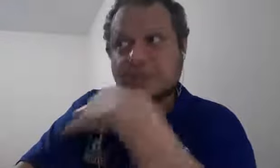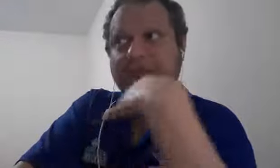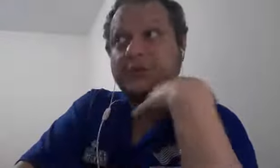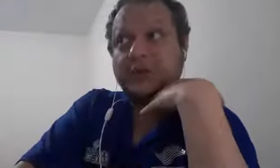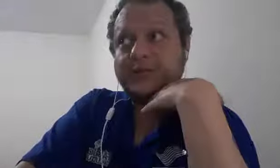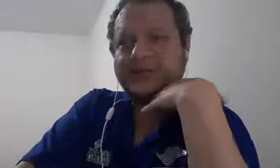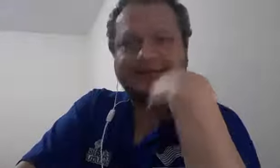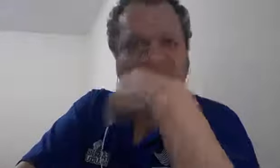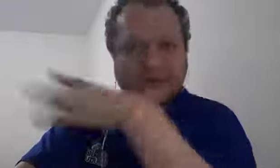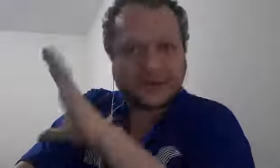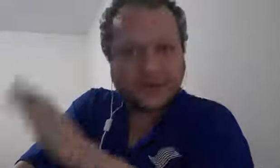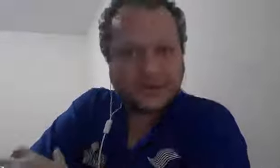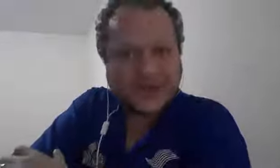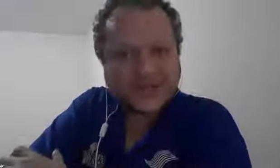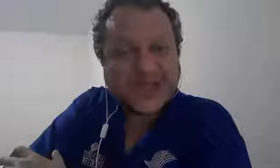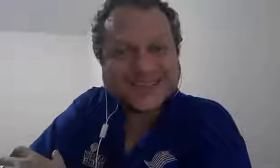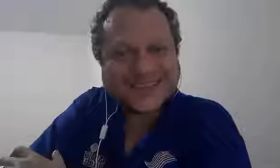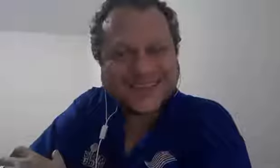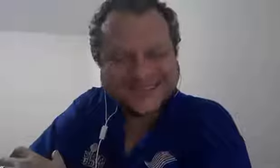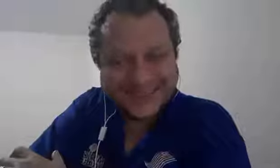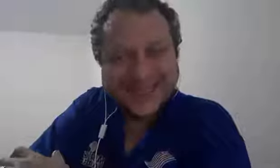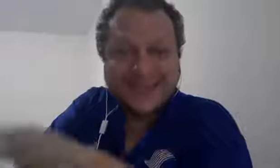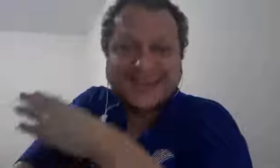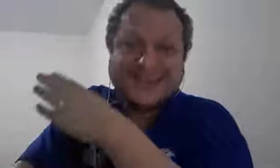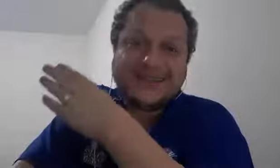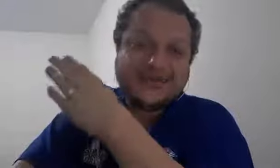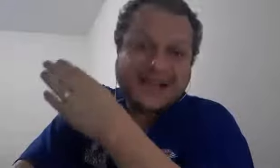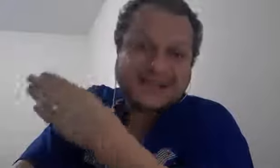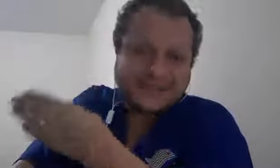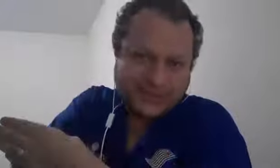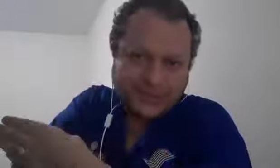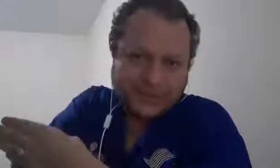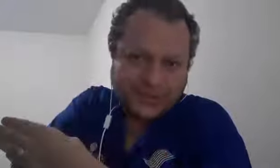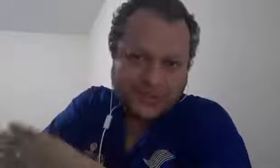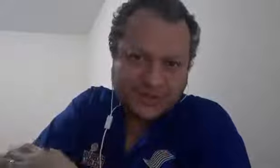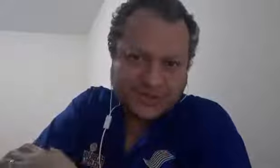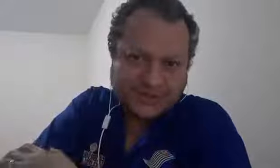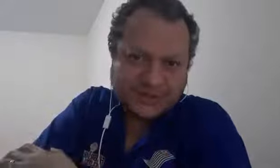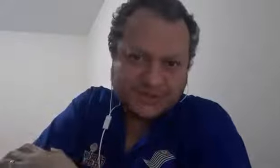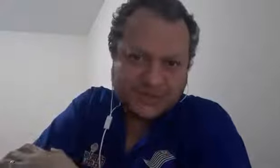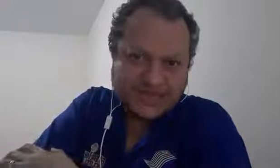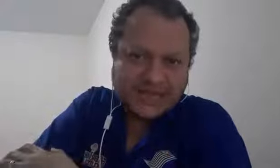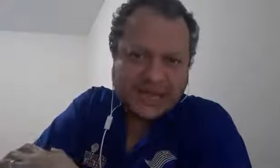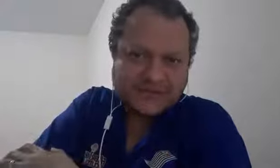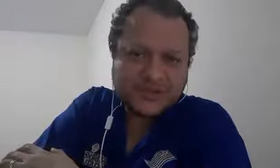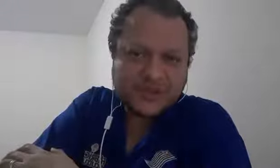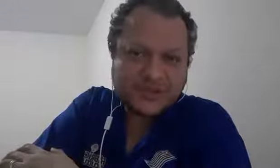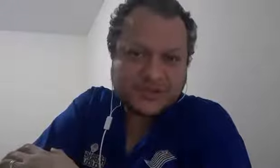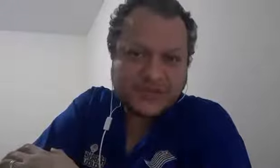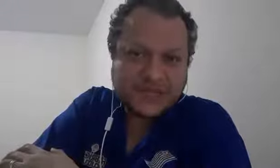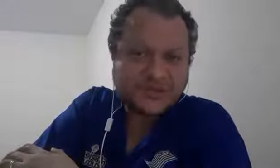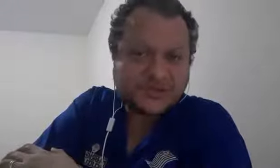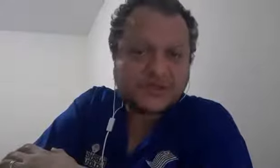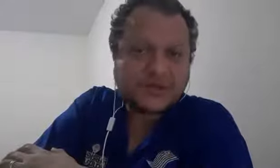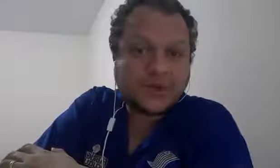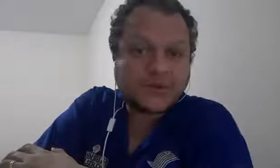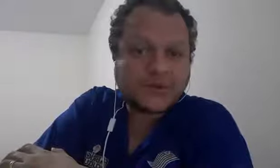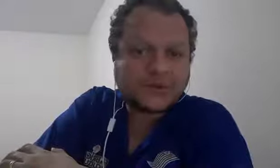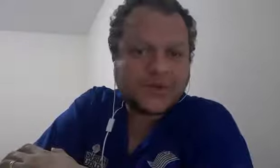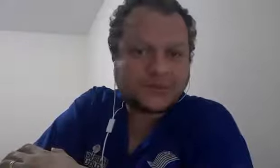até engolindo aqui, tá? Porque quase engasguei, né? Então, às 7 da noite, no dia 30, vamos ter essa live de mostra de processos. Vamos ver o nosso resultado das